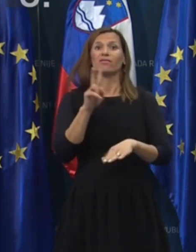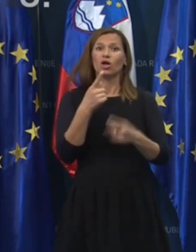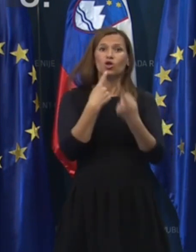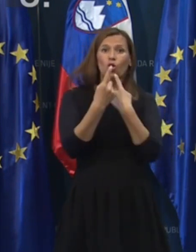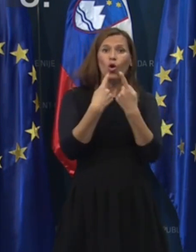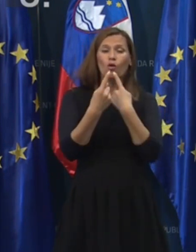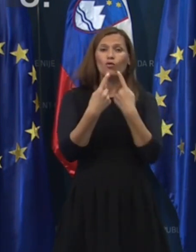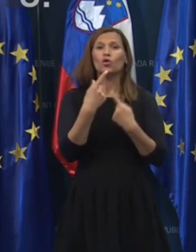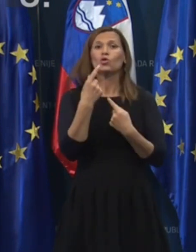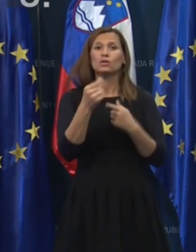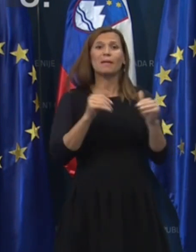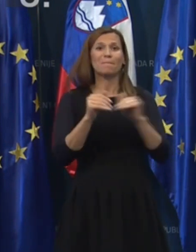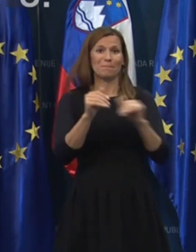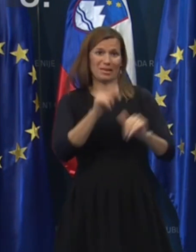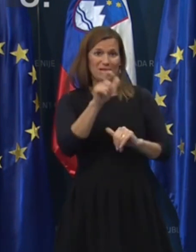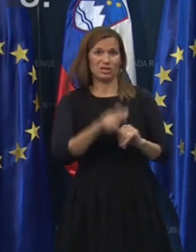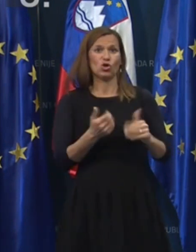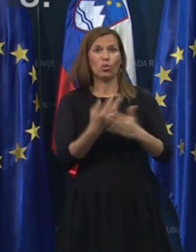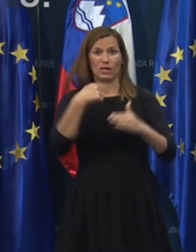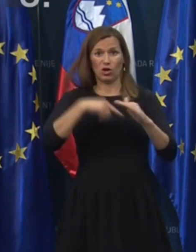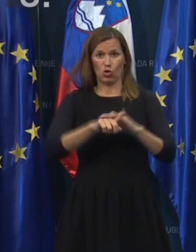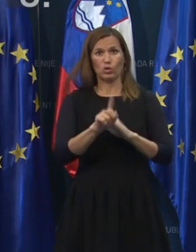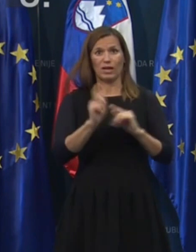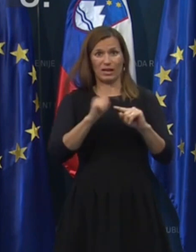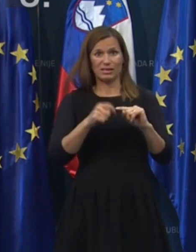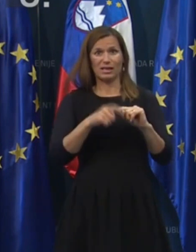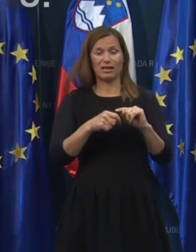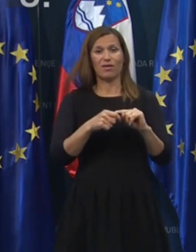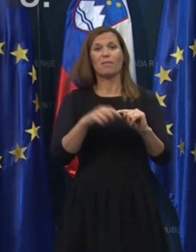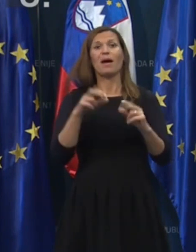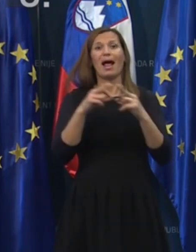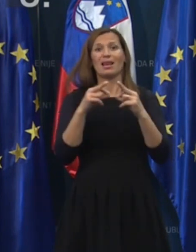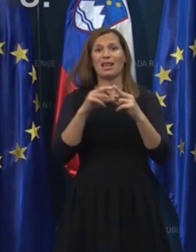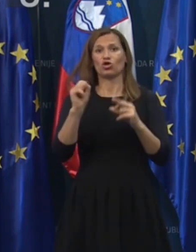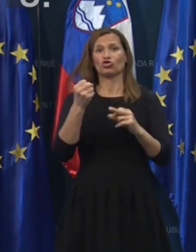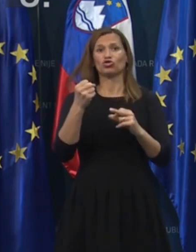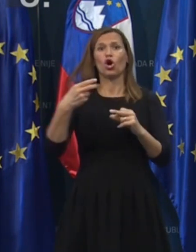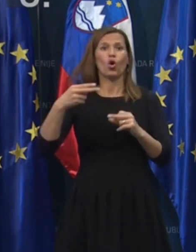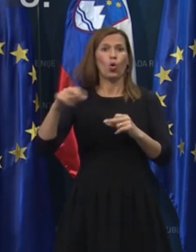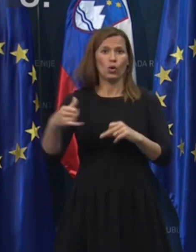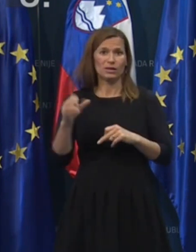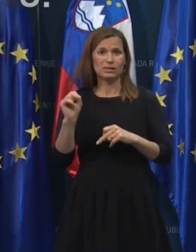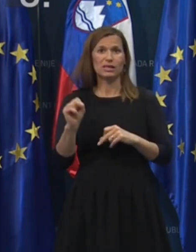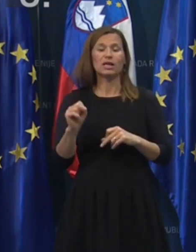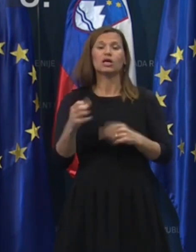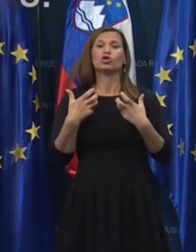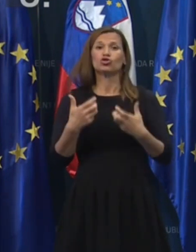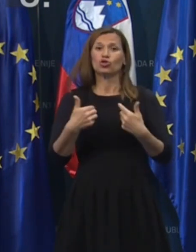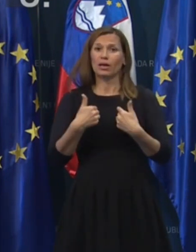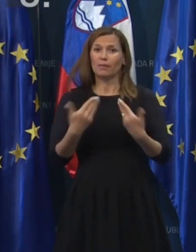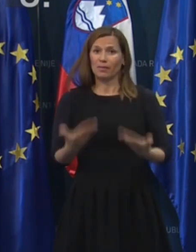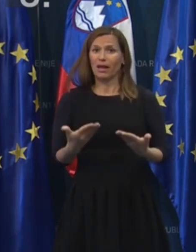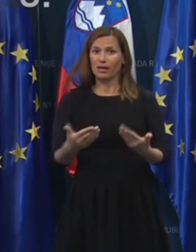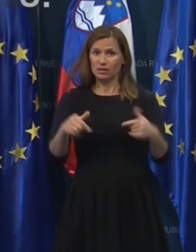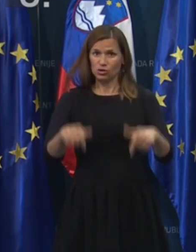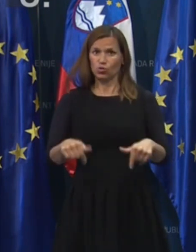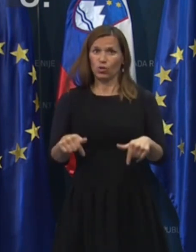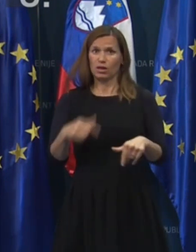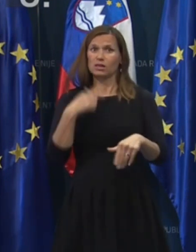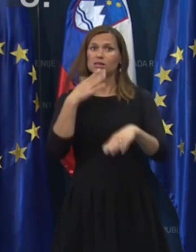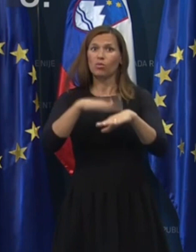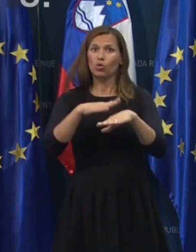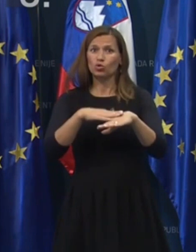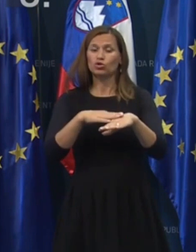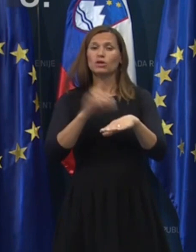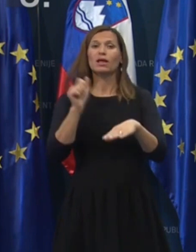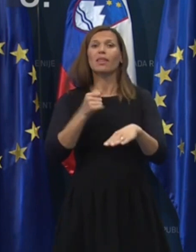z ministrom za notranje zadeve Alešem Hojsem, želim danes tukaj sporočiti,